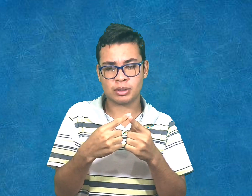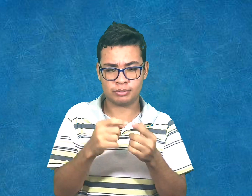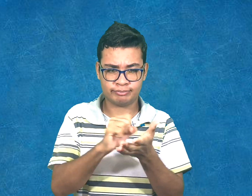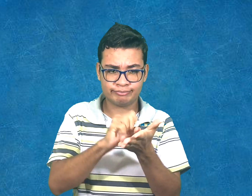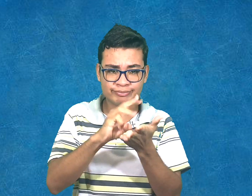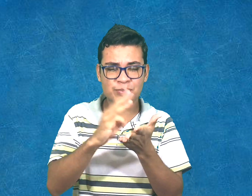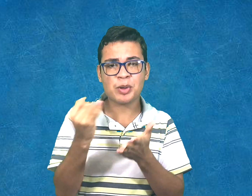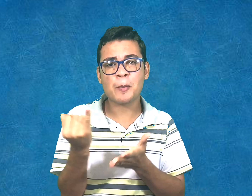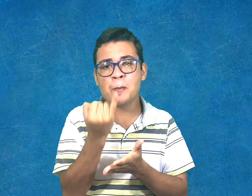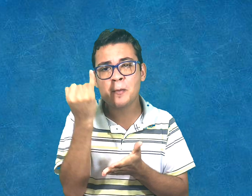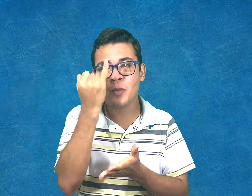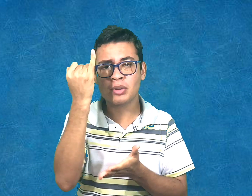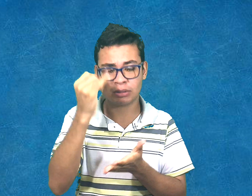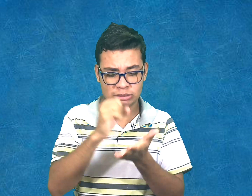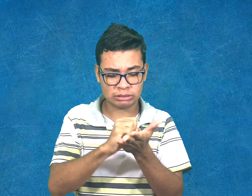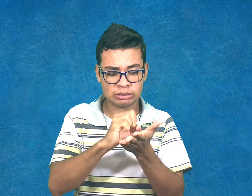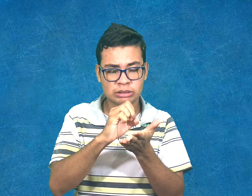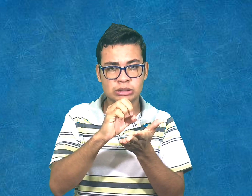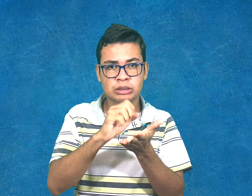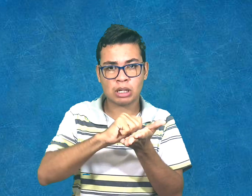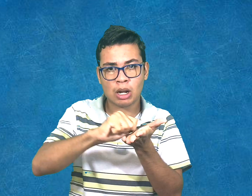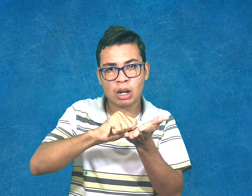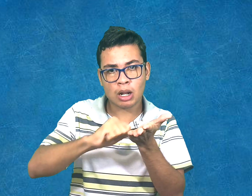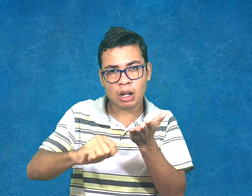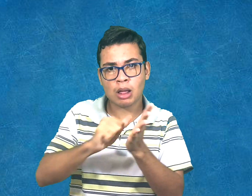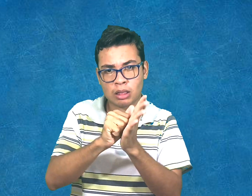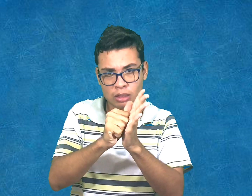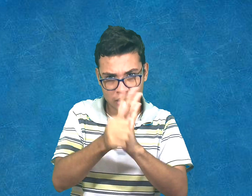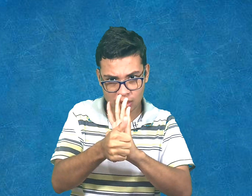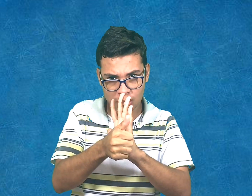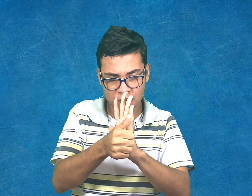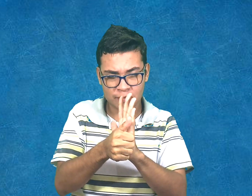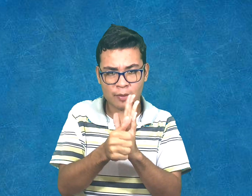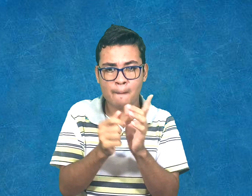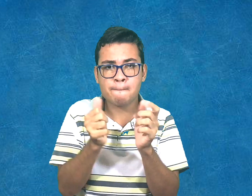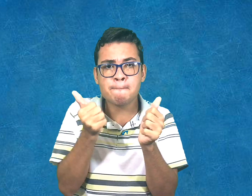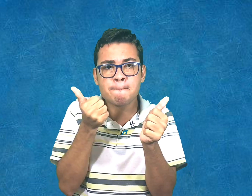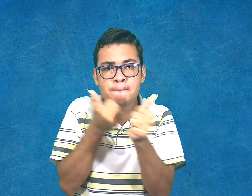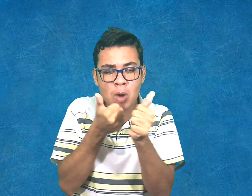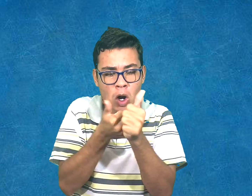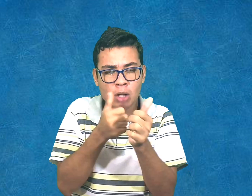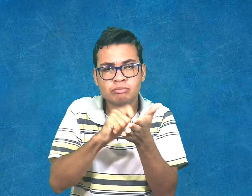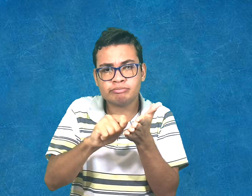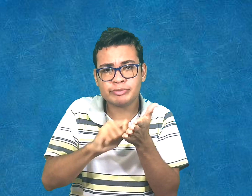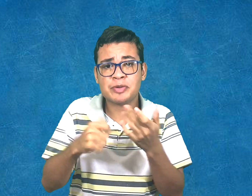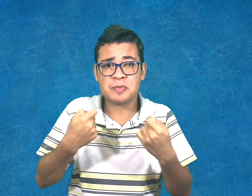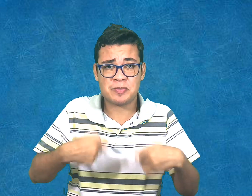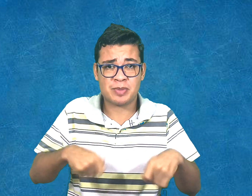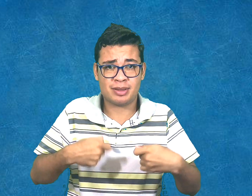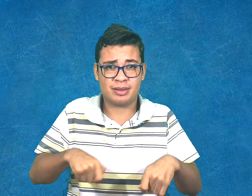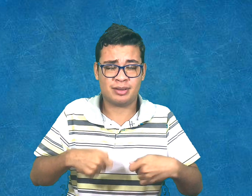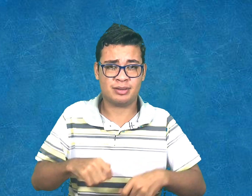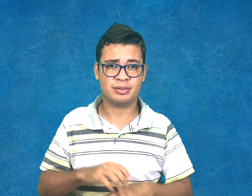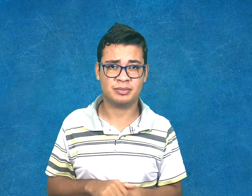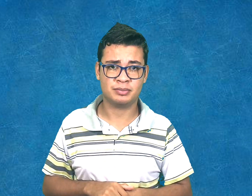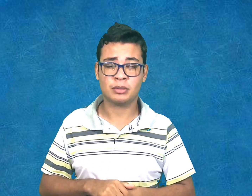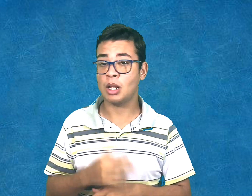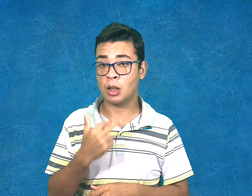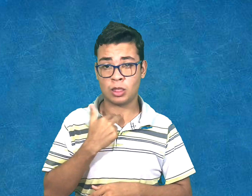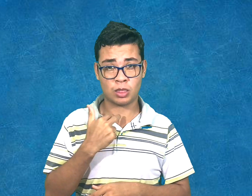signwriting é muito importante que a configuração de mão ela esteja próxima. Então, olha só o que você não pode